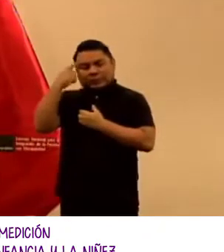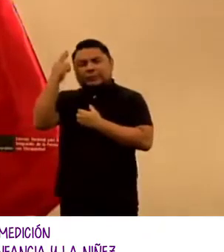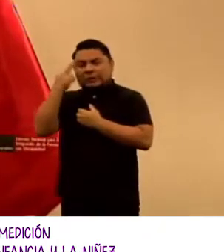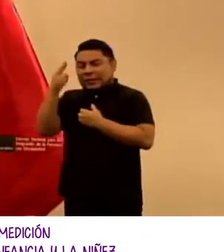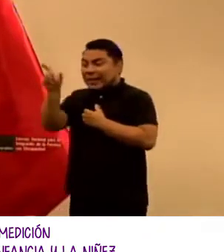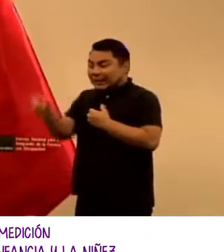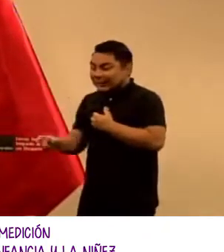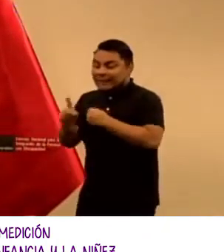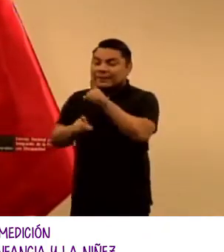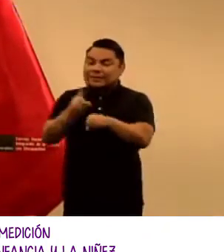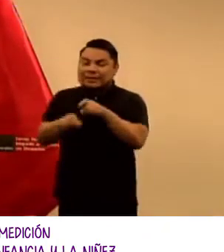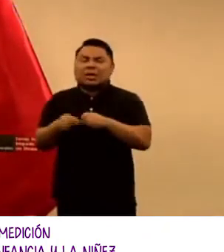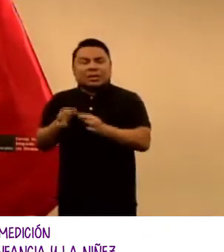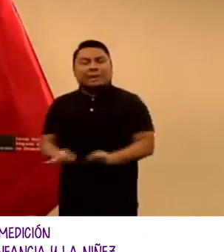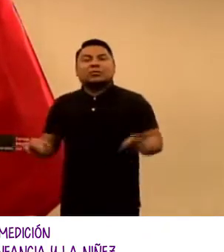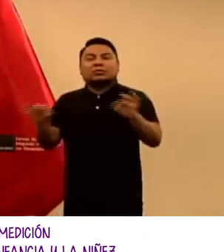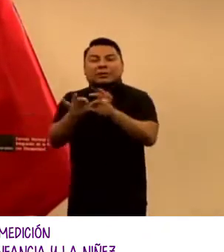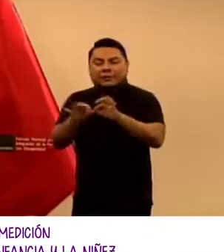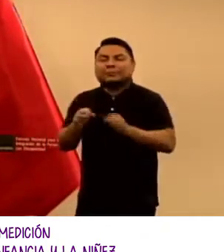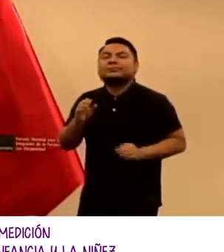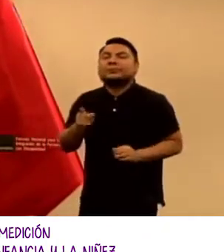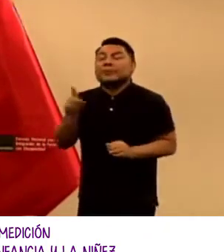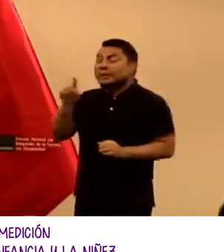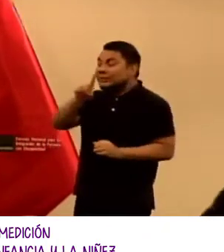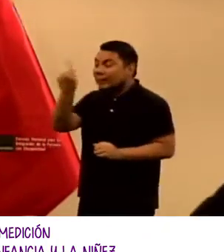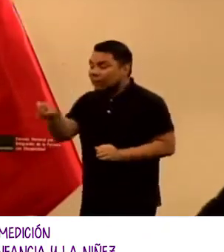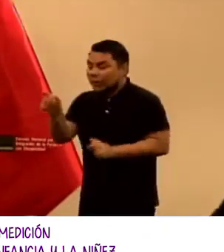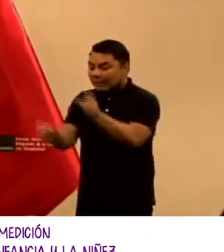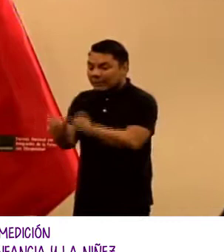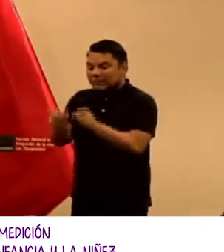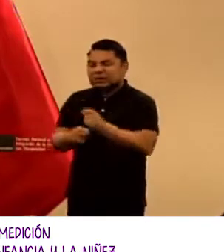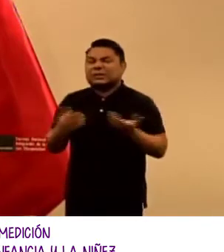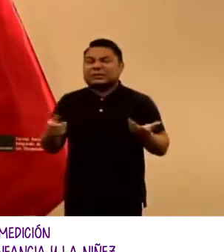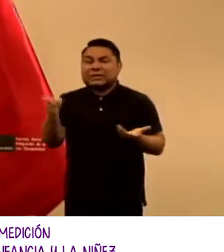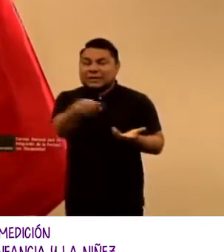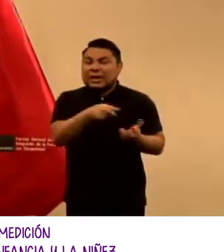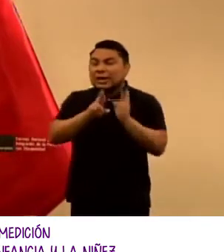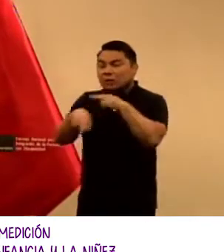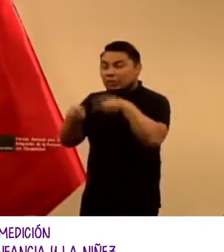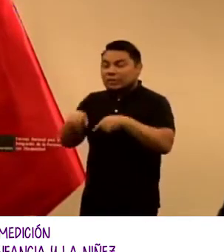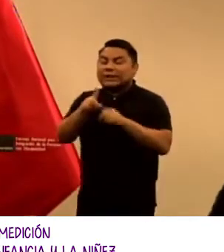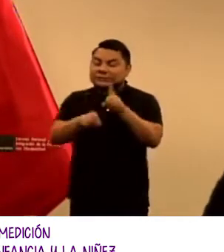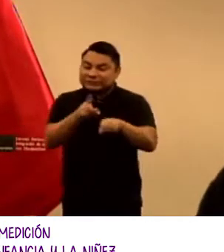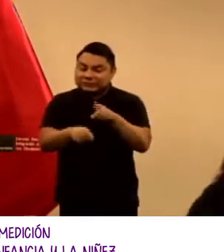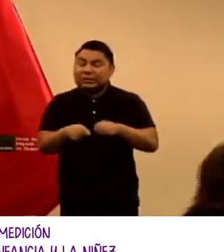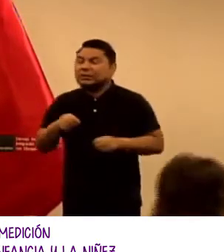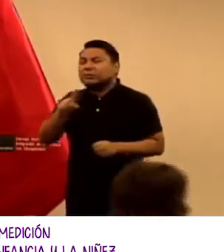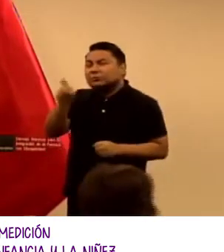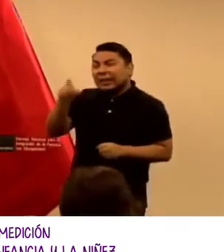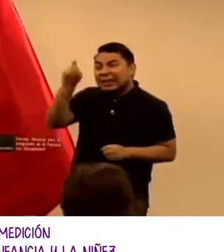ese proceso. Se le preguntó a las personas que aplicaban el test si había sido